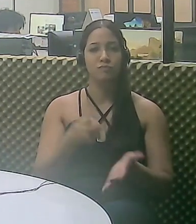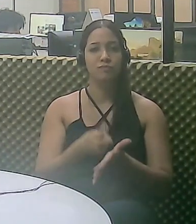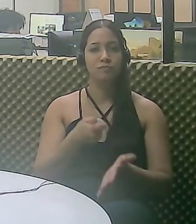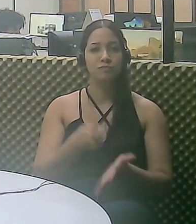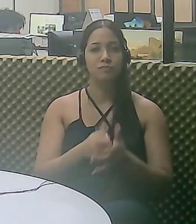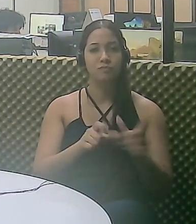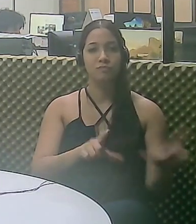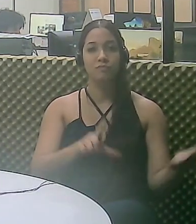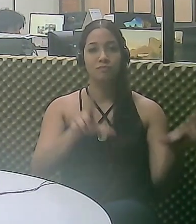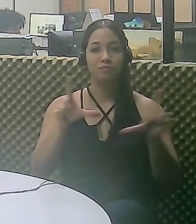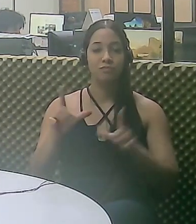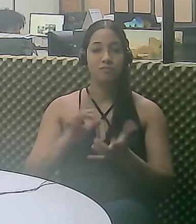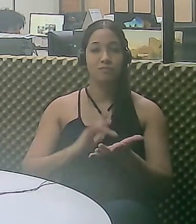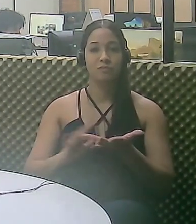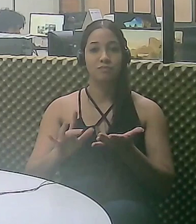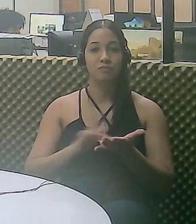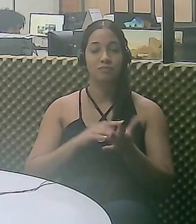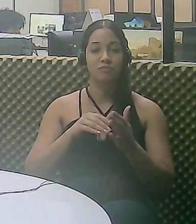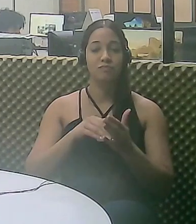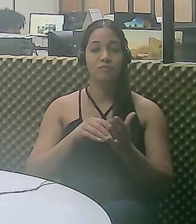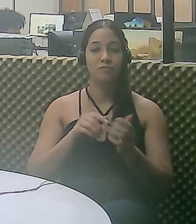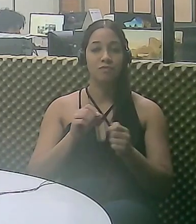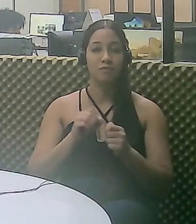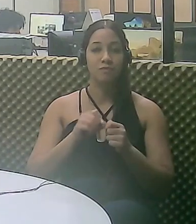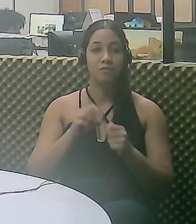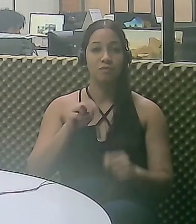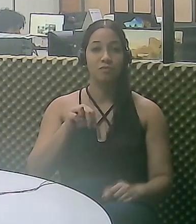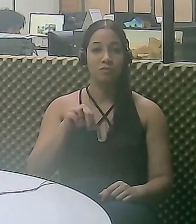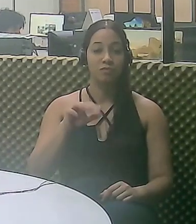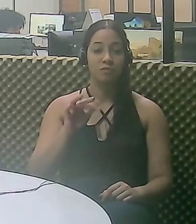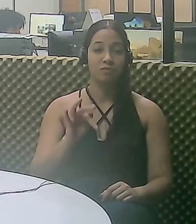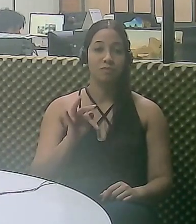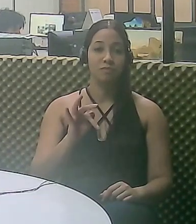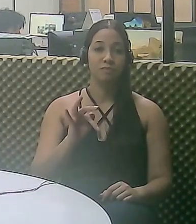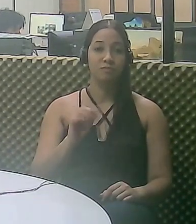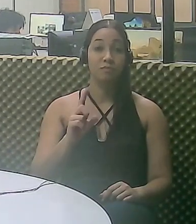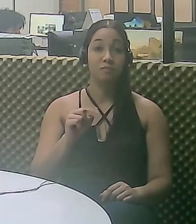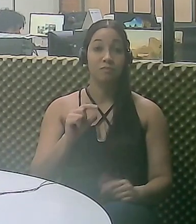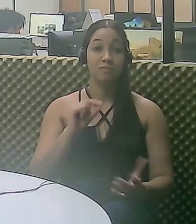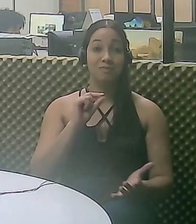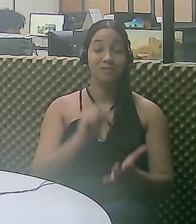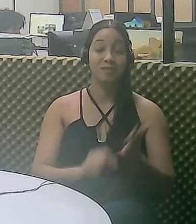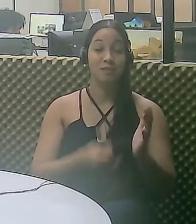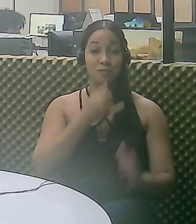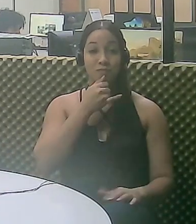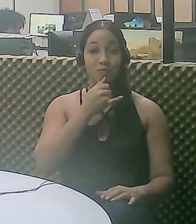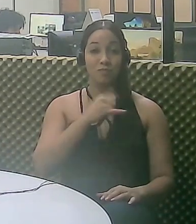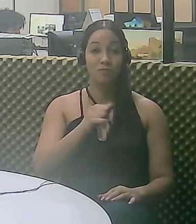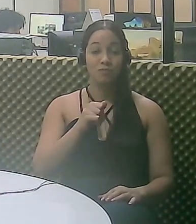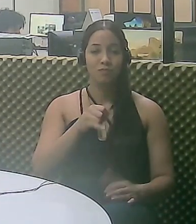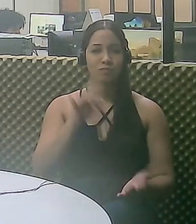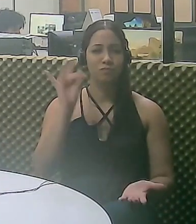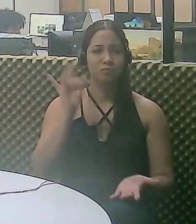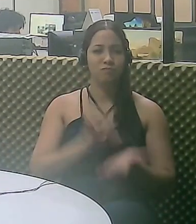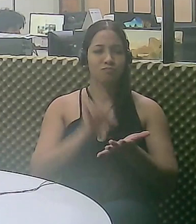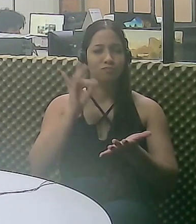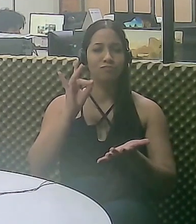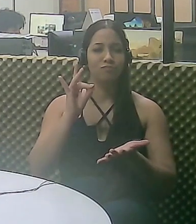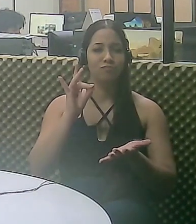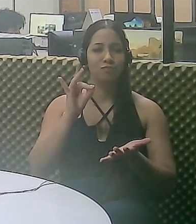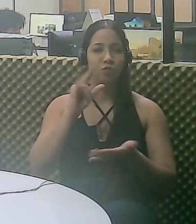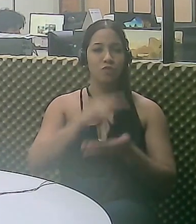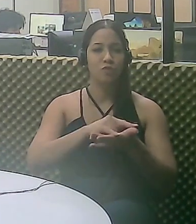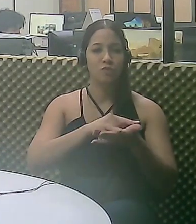de certificação digital para a emissão da nota fiscal de serviços. Essa assinatura eletrônica, que confirma a autenticidade